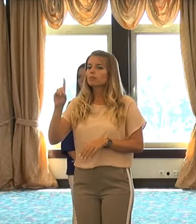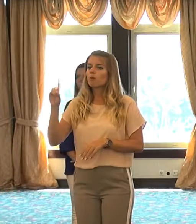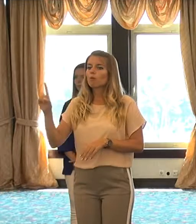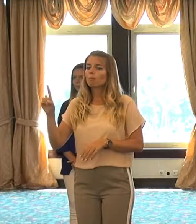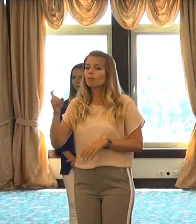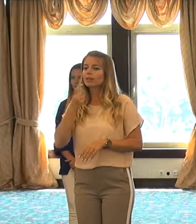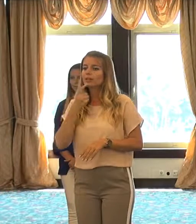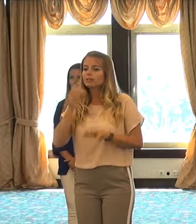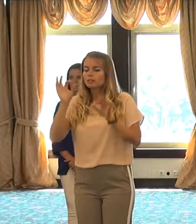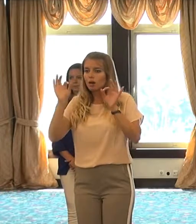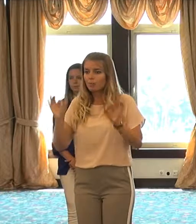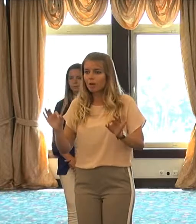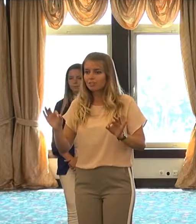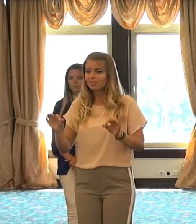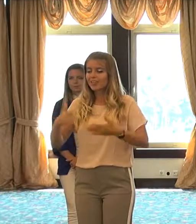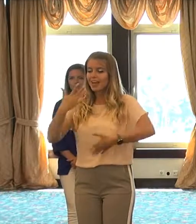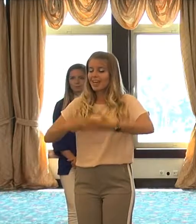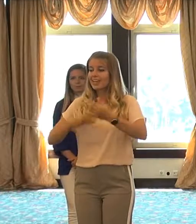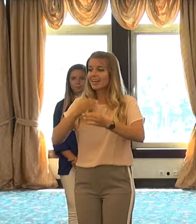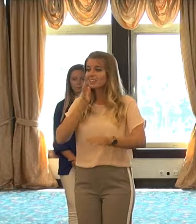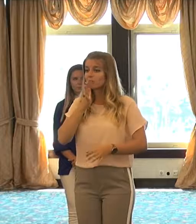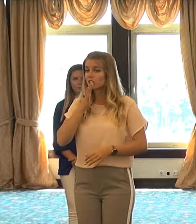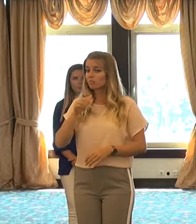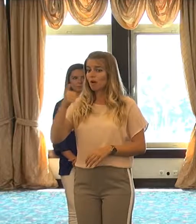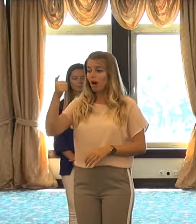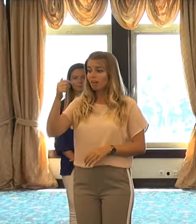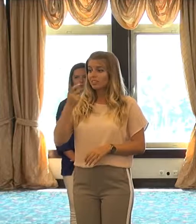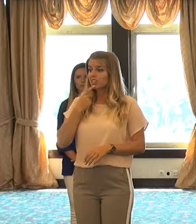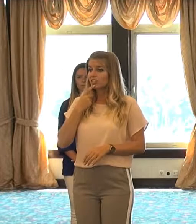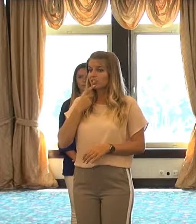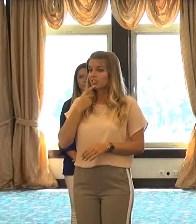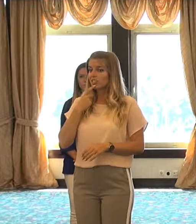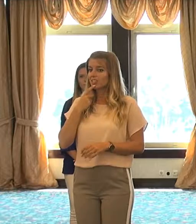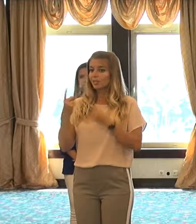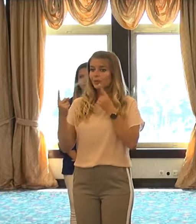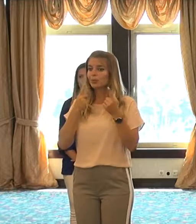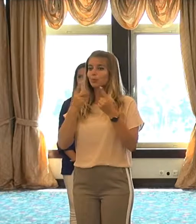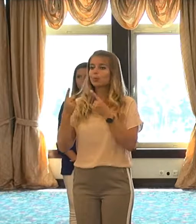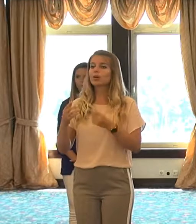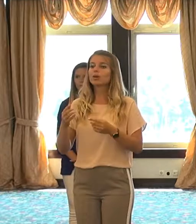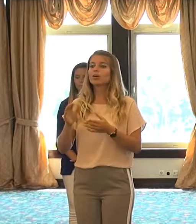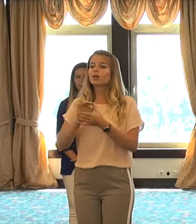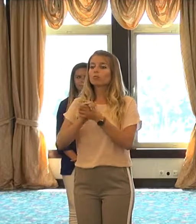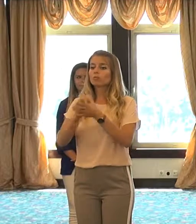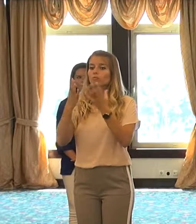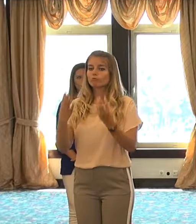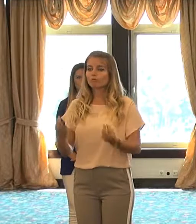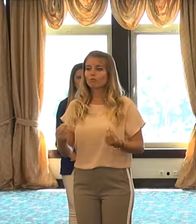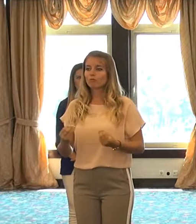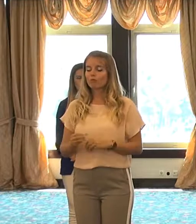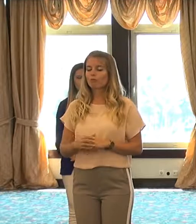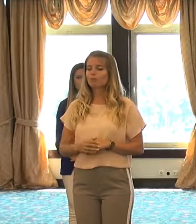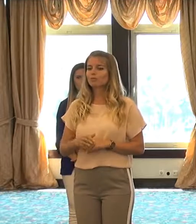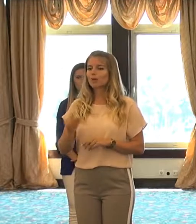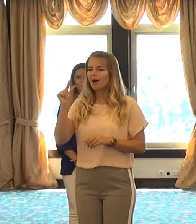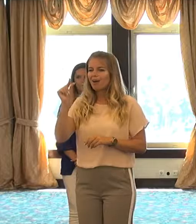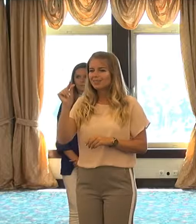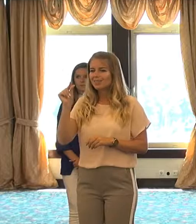başladığımız bir engelsiz bilişim serüveni, bugün aslında 6. yaş yılını da kutlamış oluyoruz. Çünkü 25 Mayıs 2011'de az